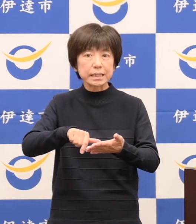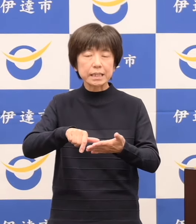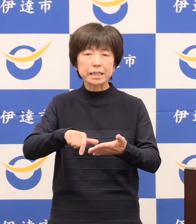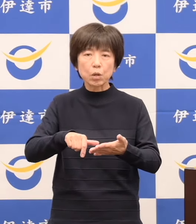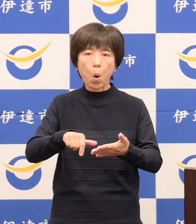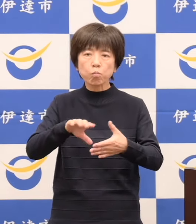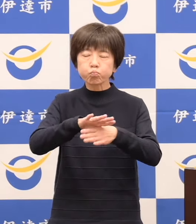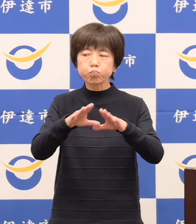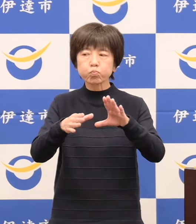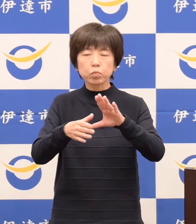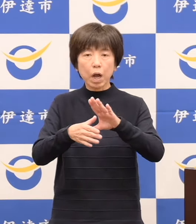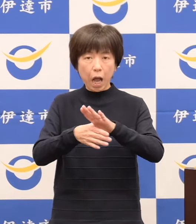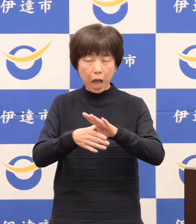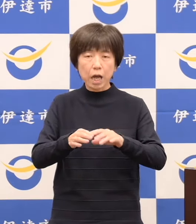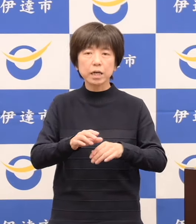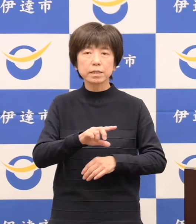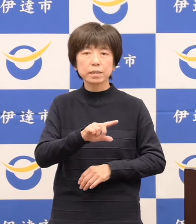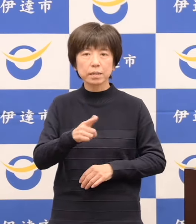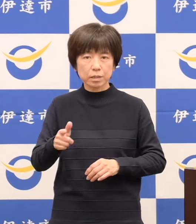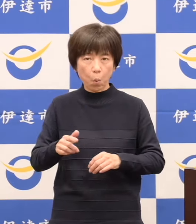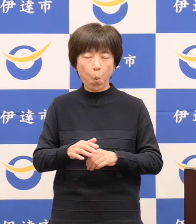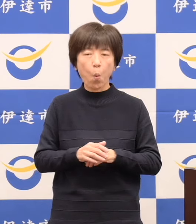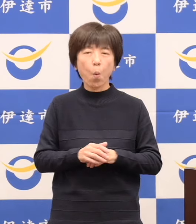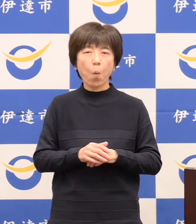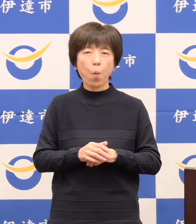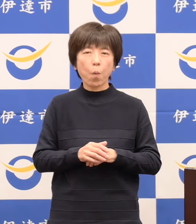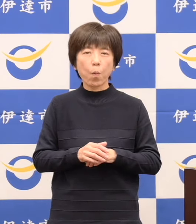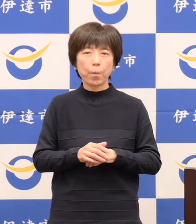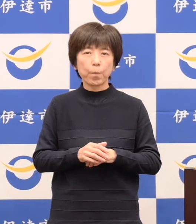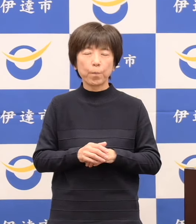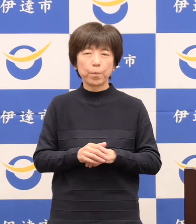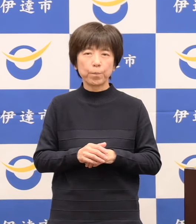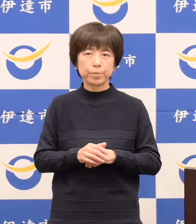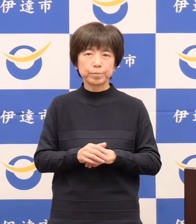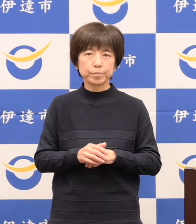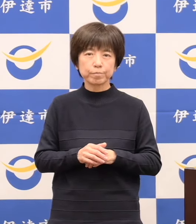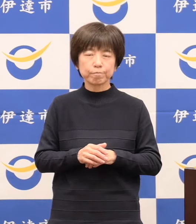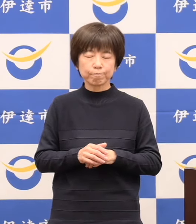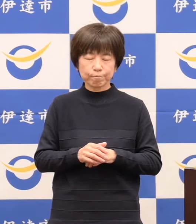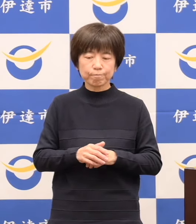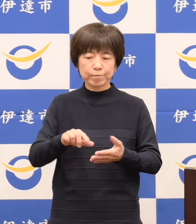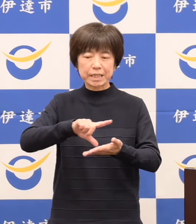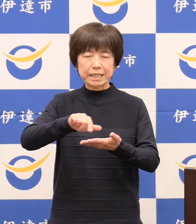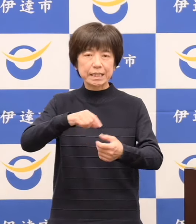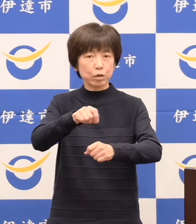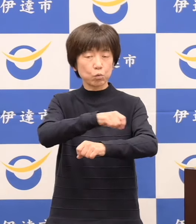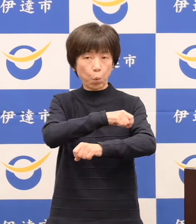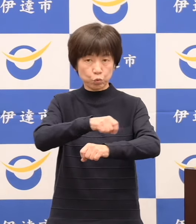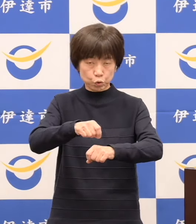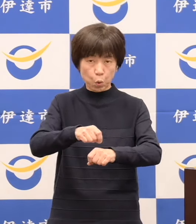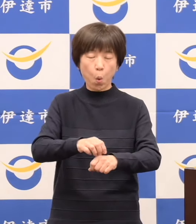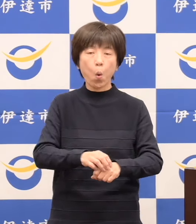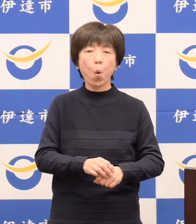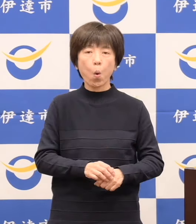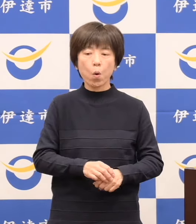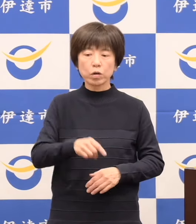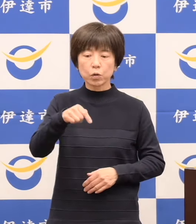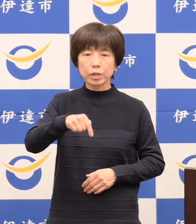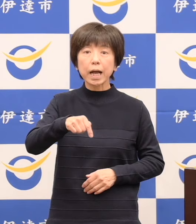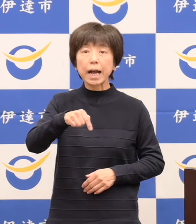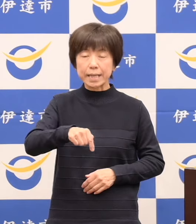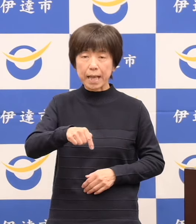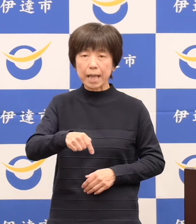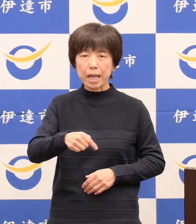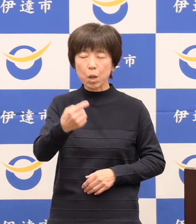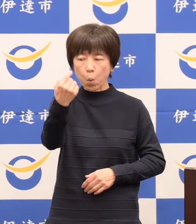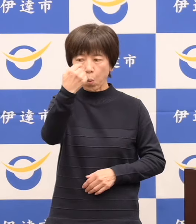か、それから地域の特徴とか、そういったものをその中で教えてい